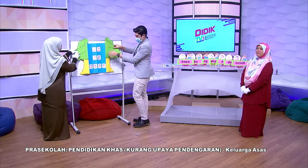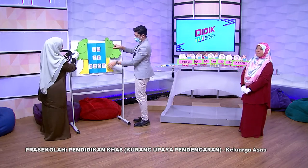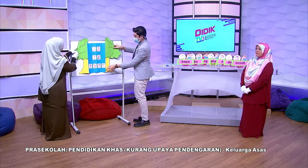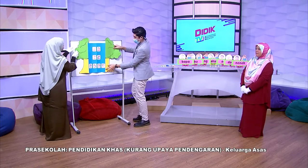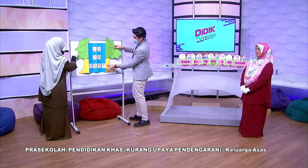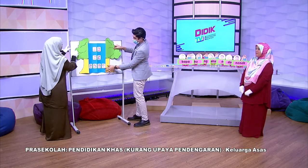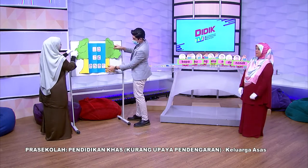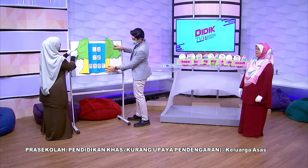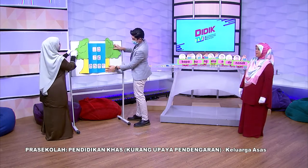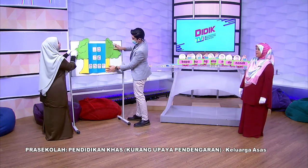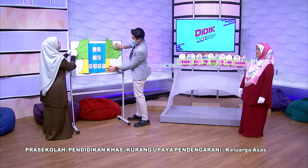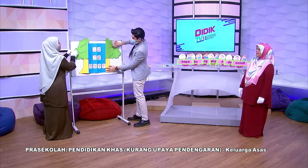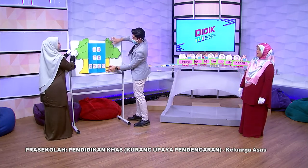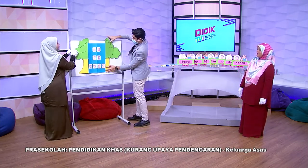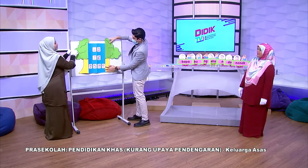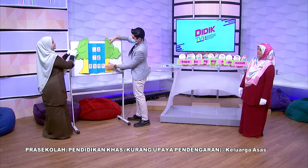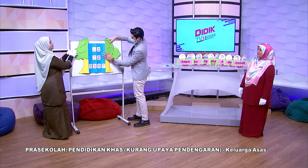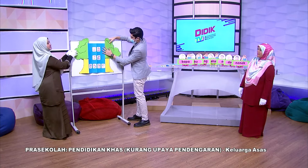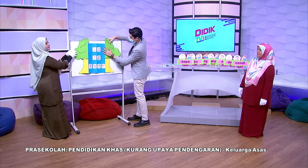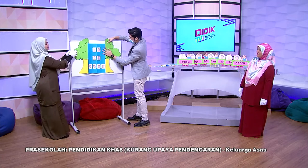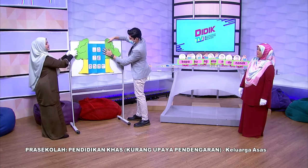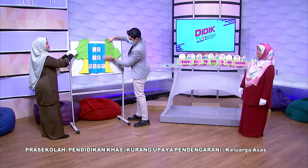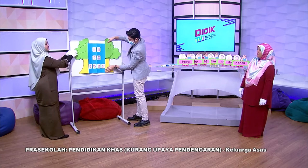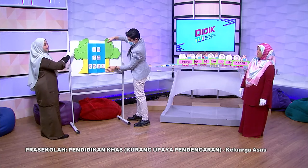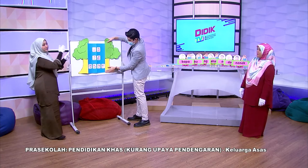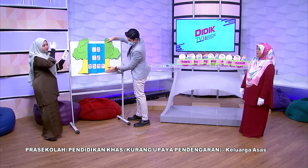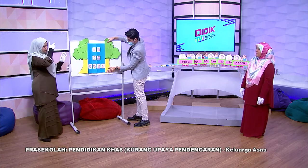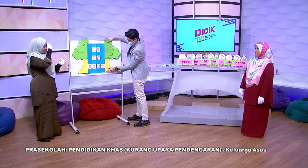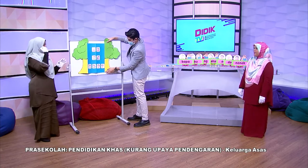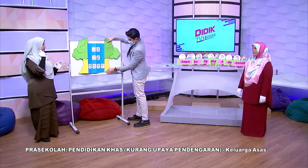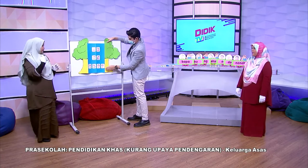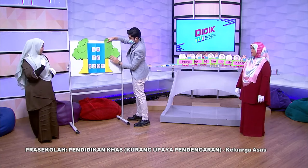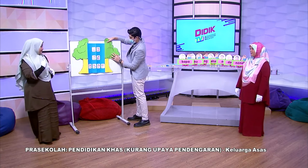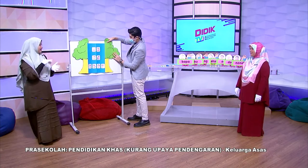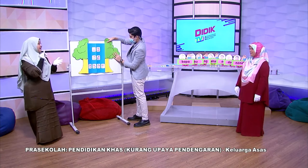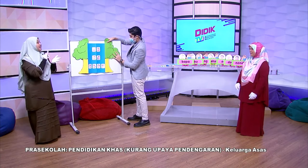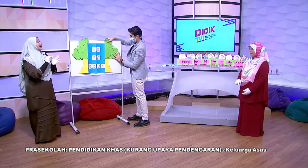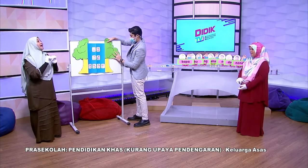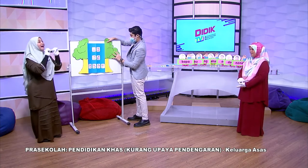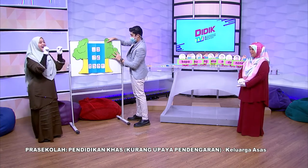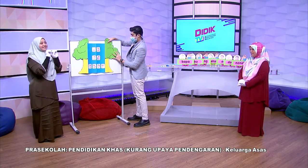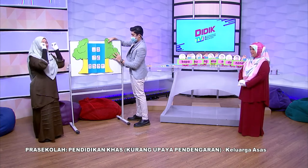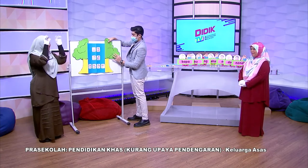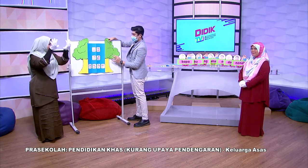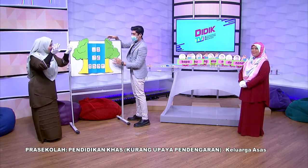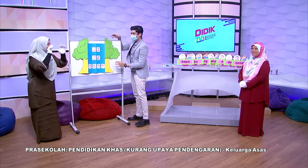buku ini hah baik sebagus batu ajaib